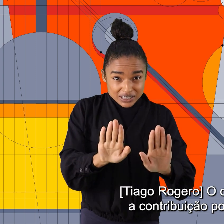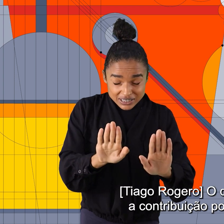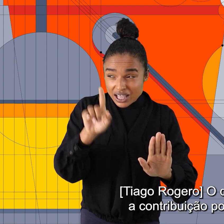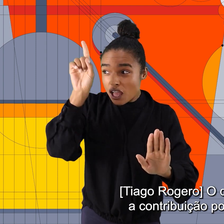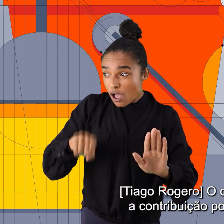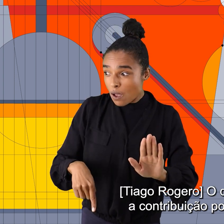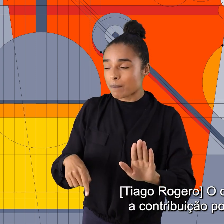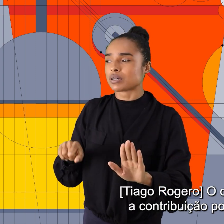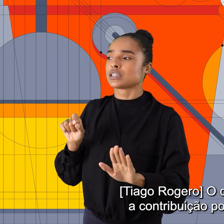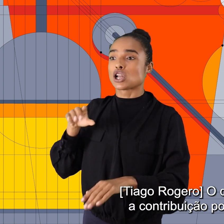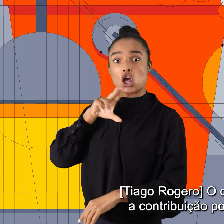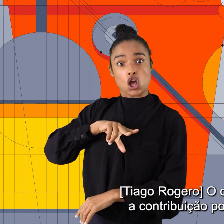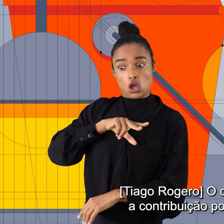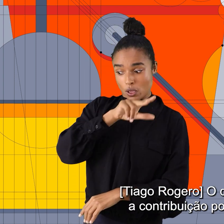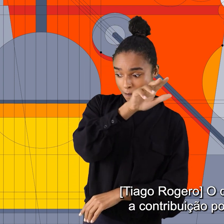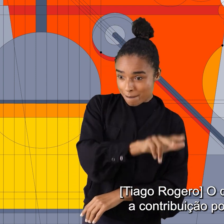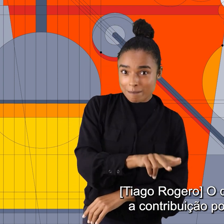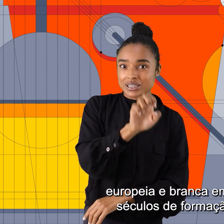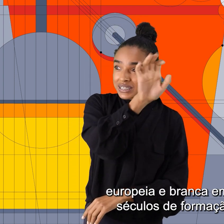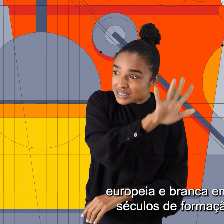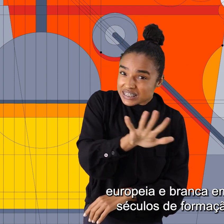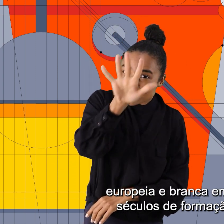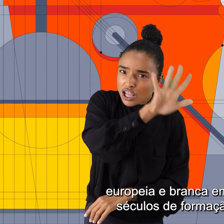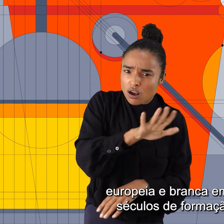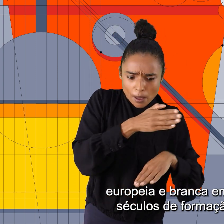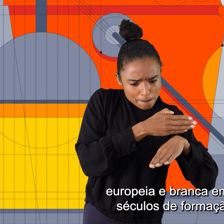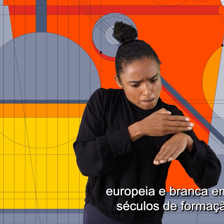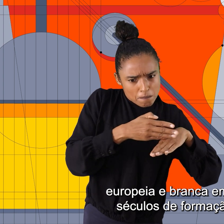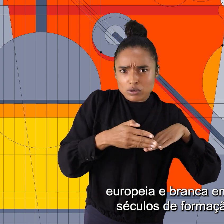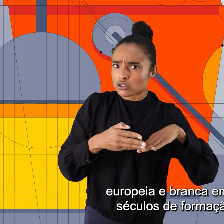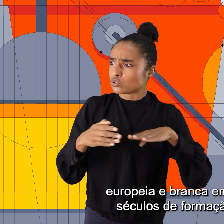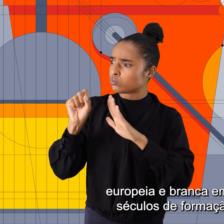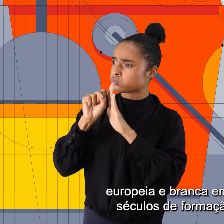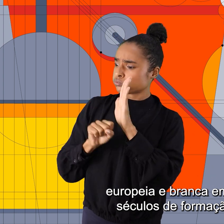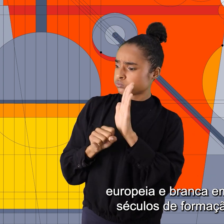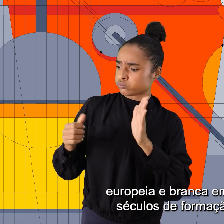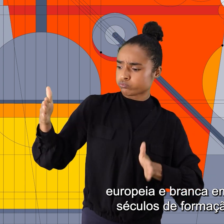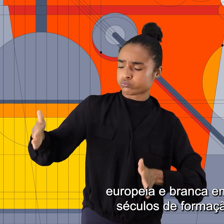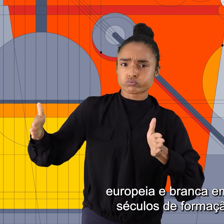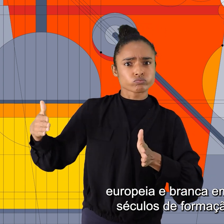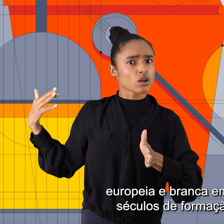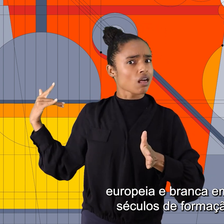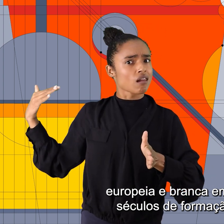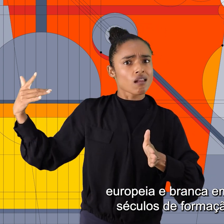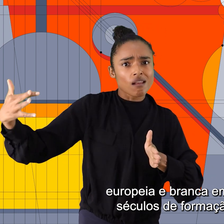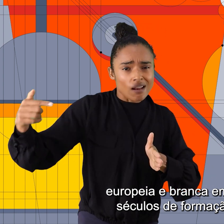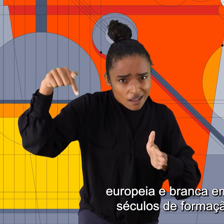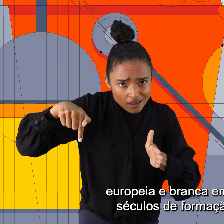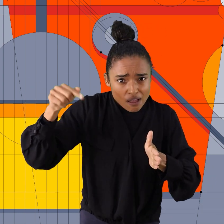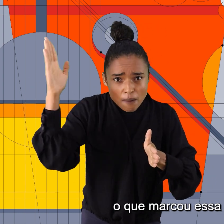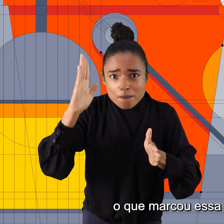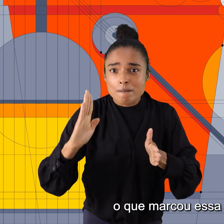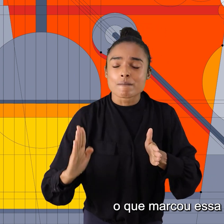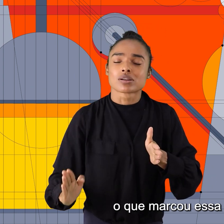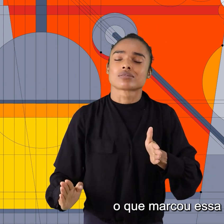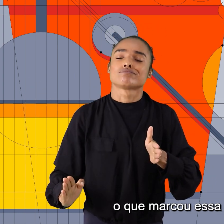O que marcou a contribuição portuguesa, europeia e branca em todos esses séculos de formação do Brasil,